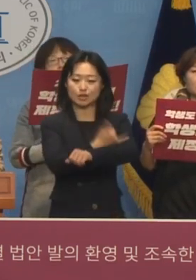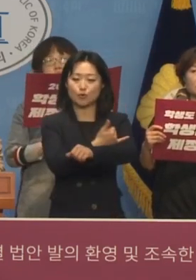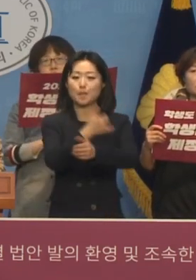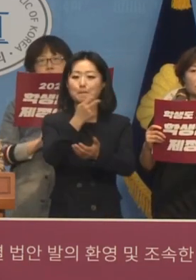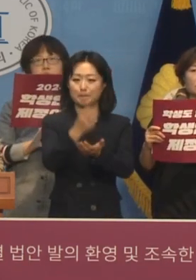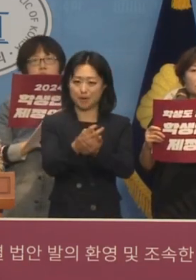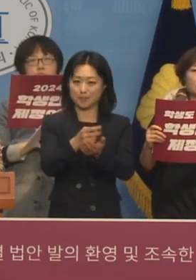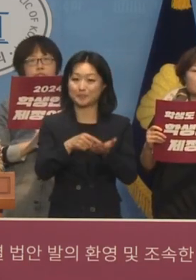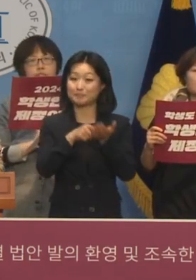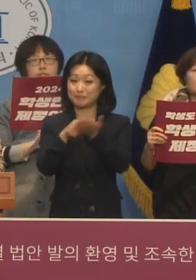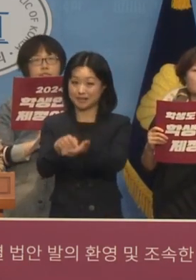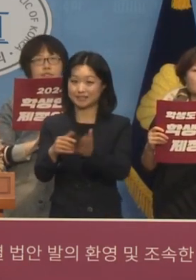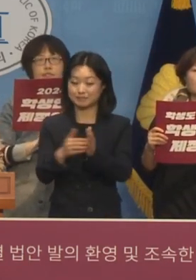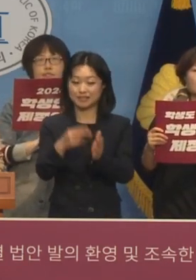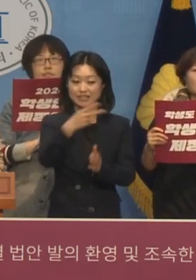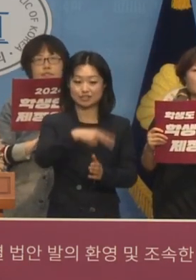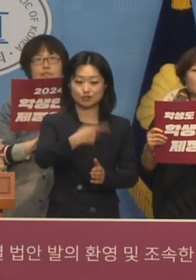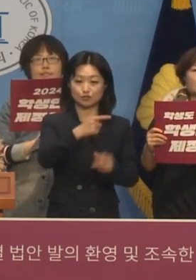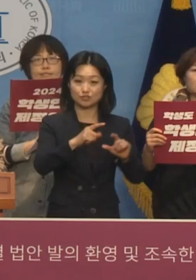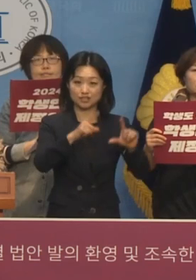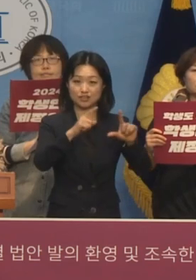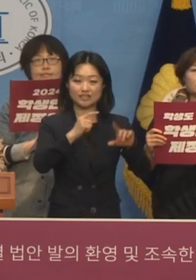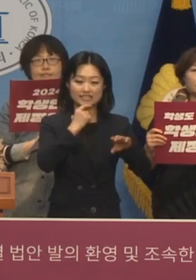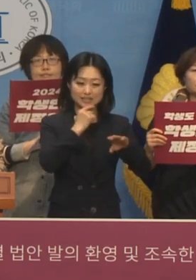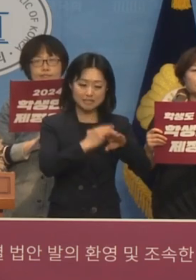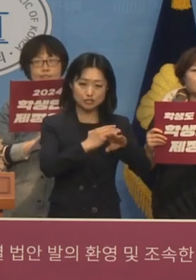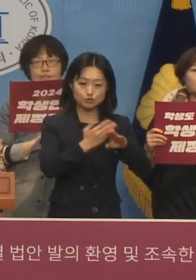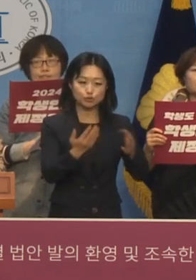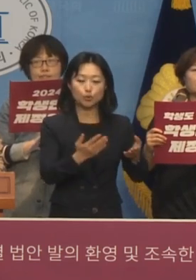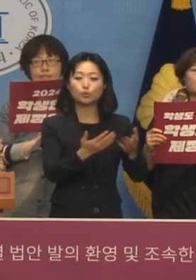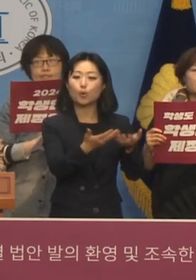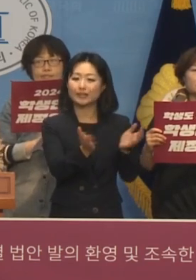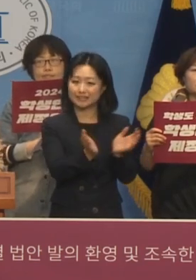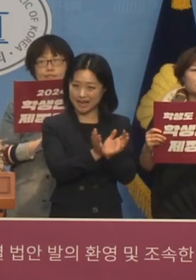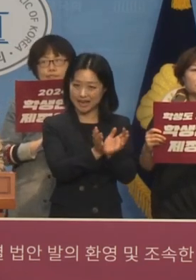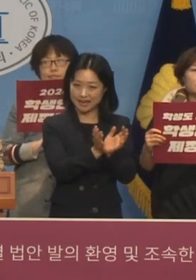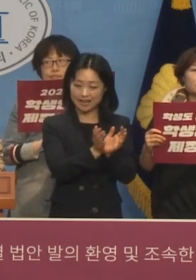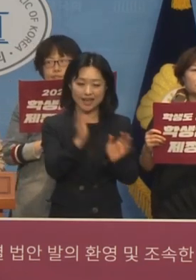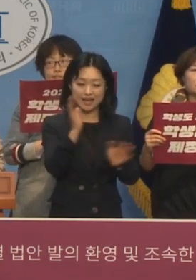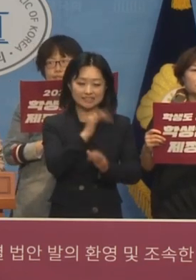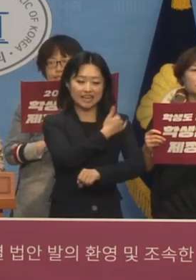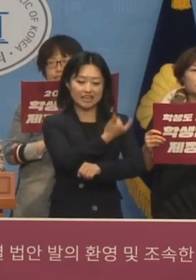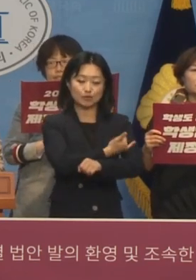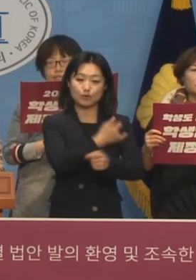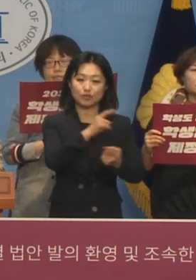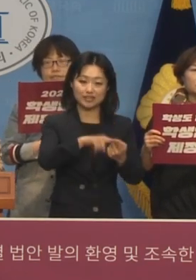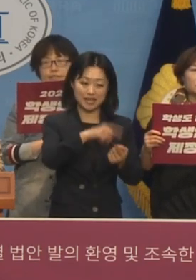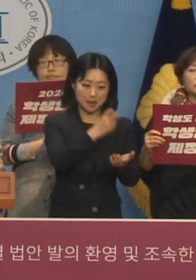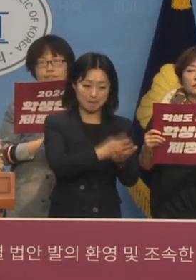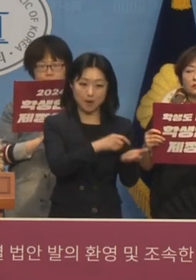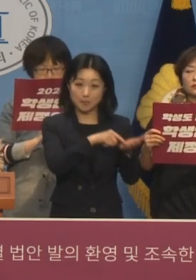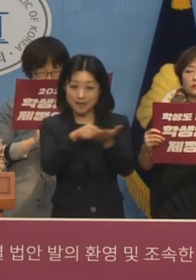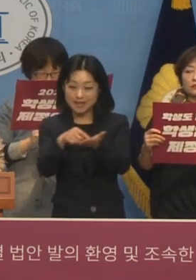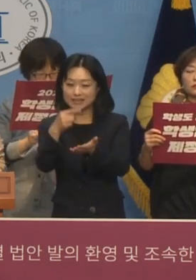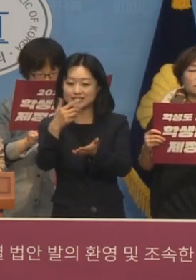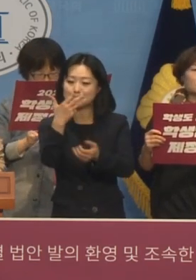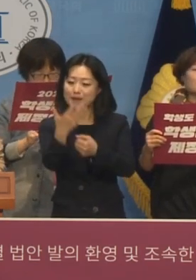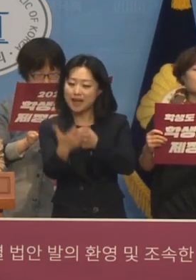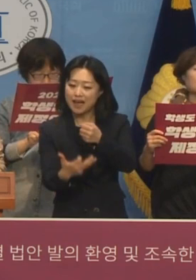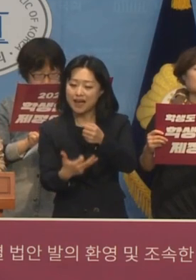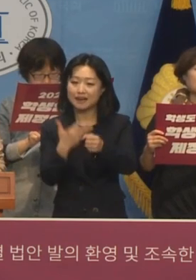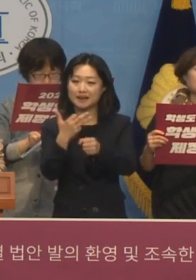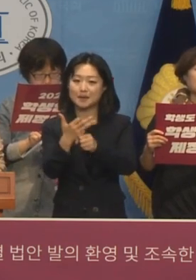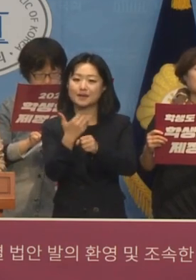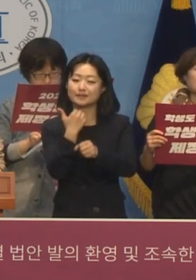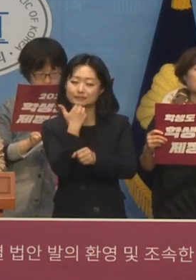발의했습니다. 2006년 민주노동당 의원이 학생인권 보장에 관한 법안을 최초로 발의한 지 18년 만에